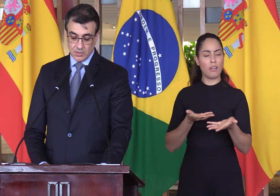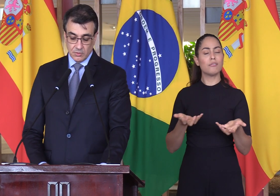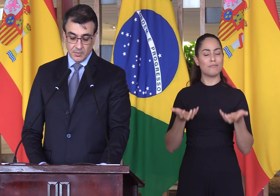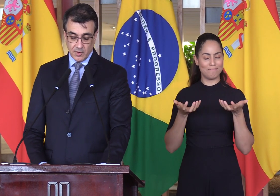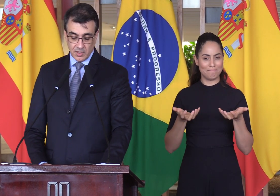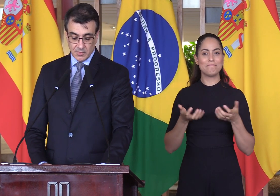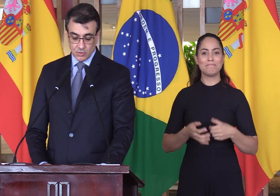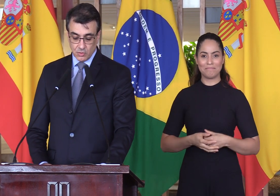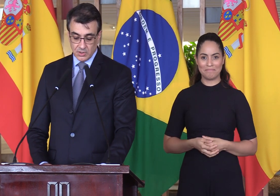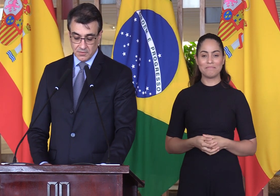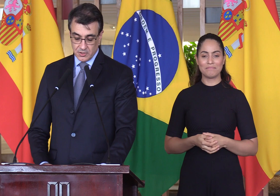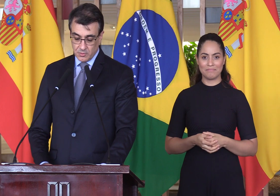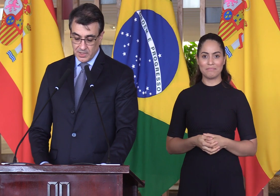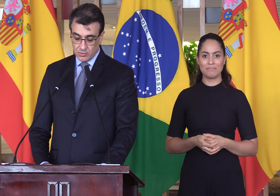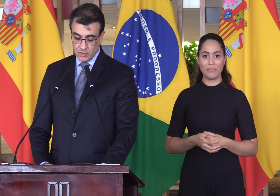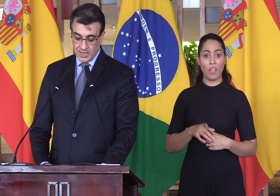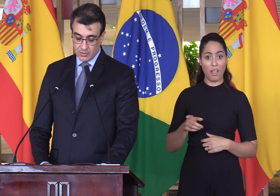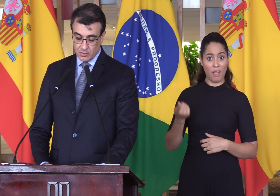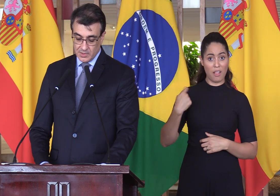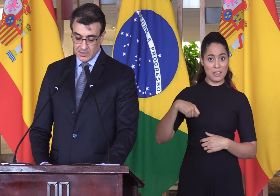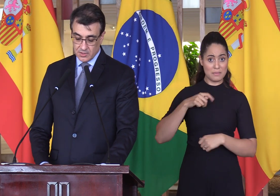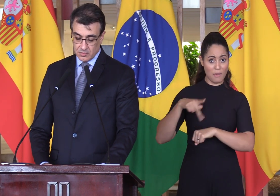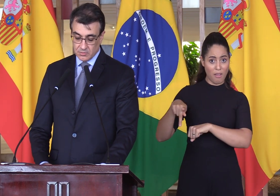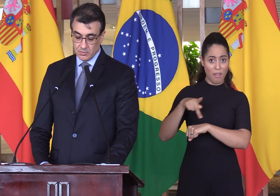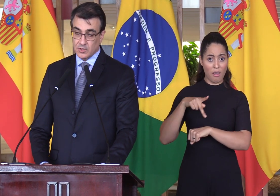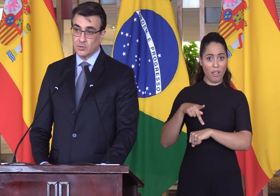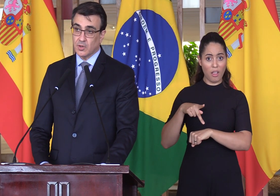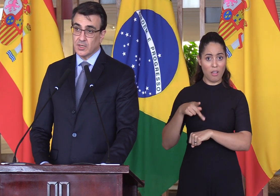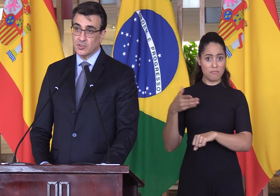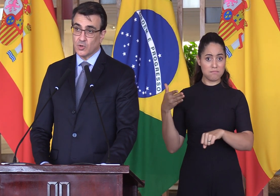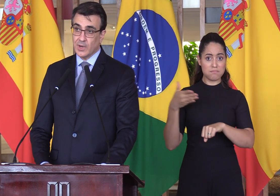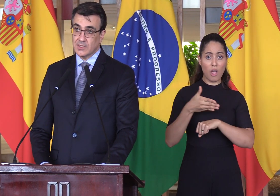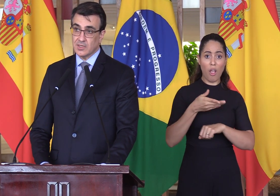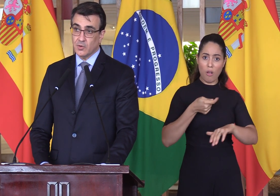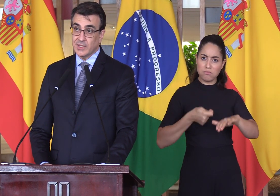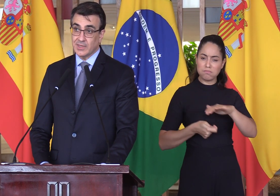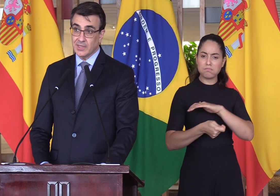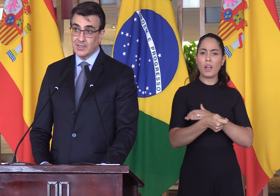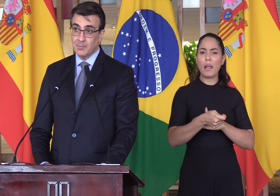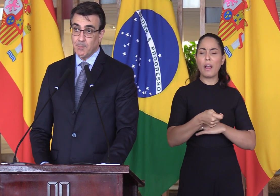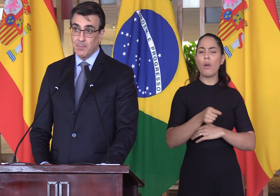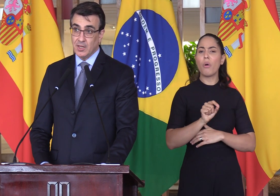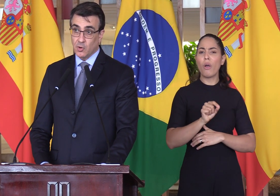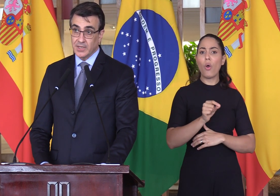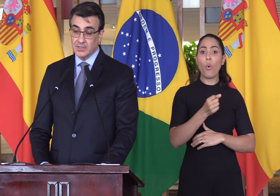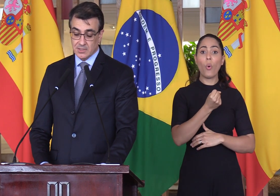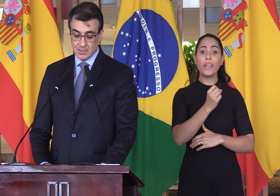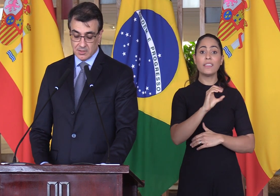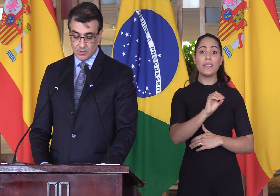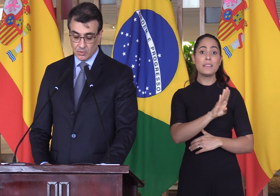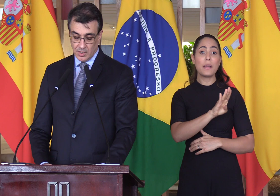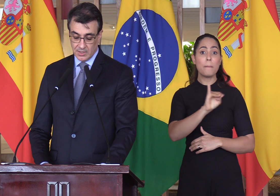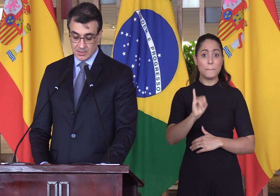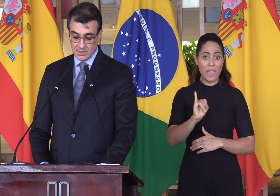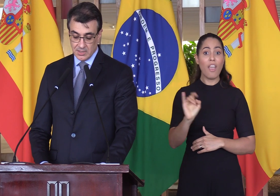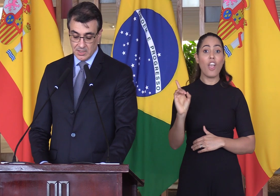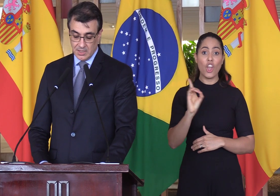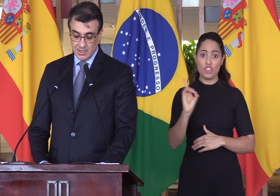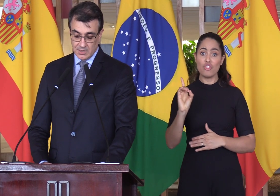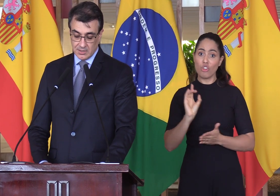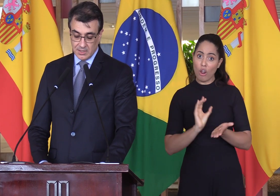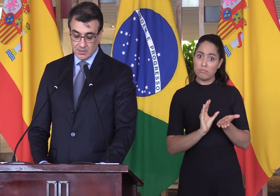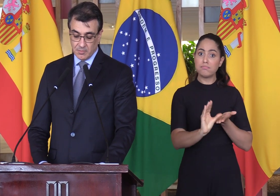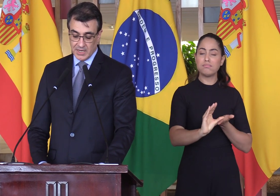Espanha é o segundo maior emissor de investimento direto no Brasil. Um estoque de quase 80 bilhões de dólares,